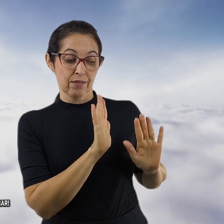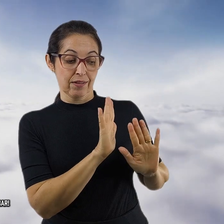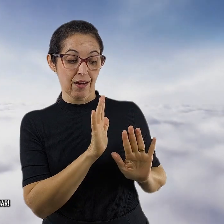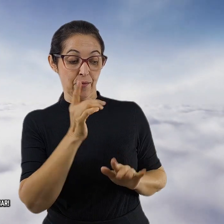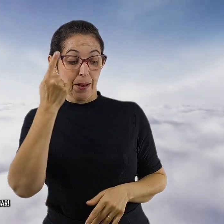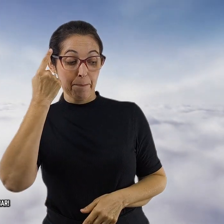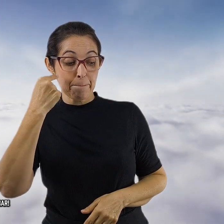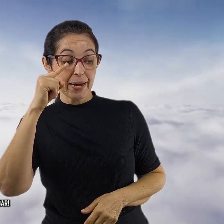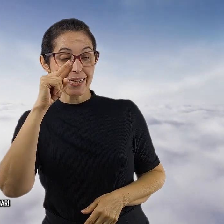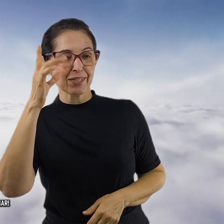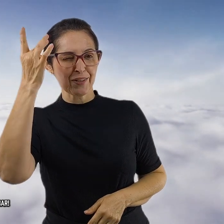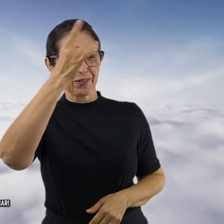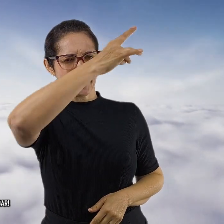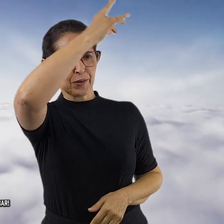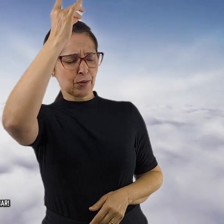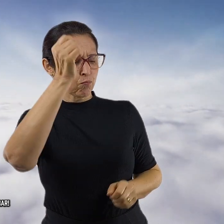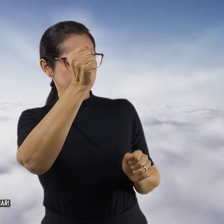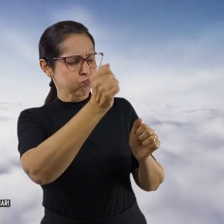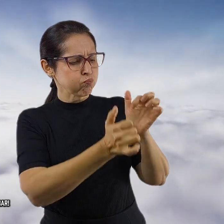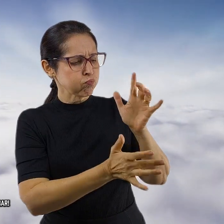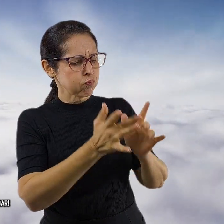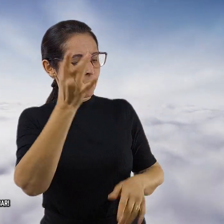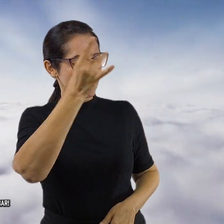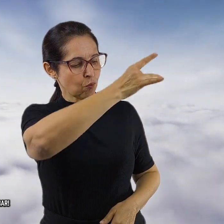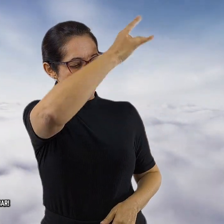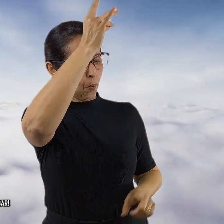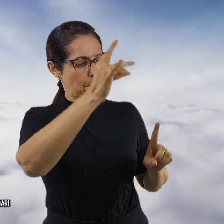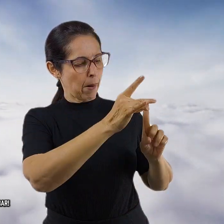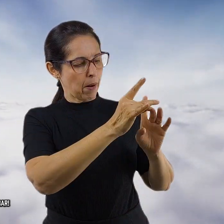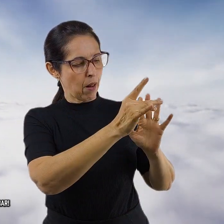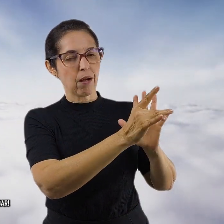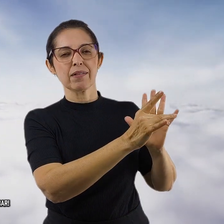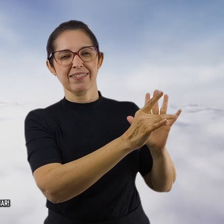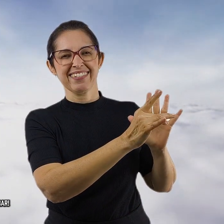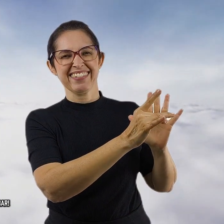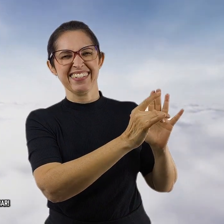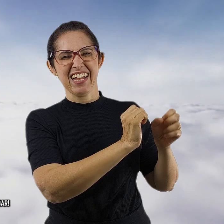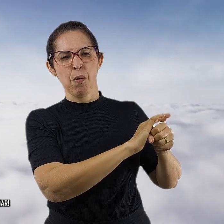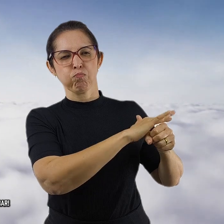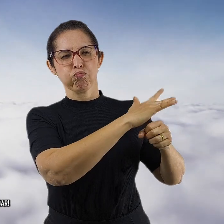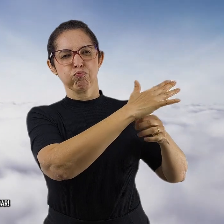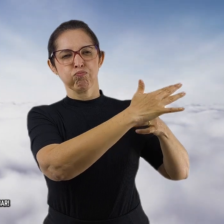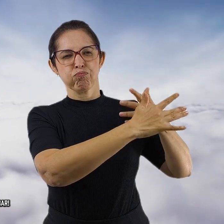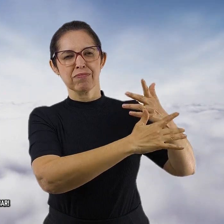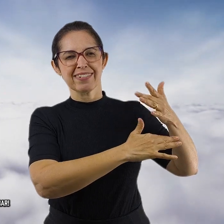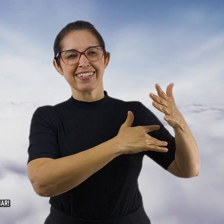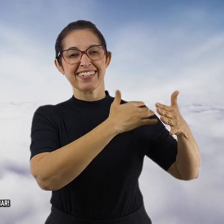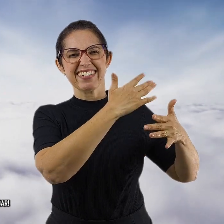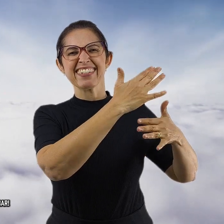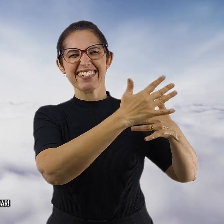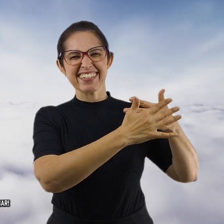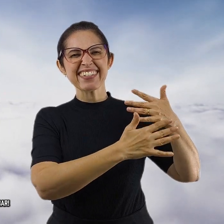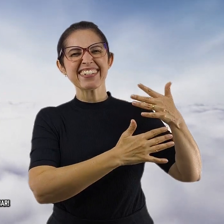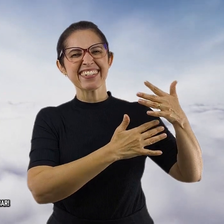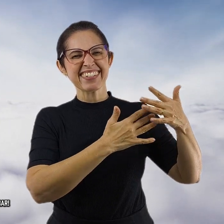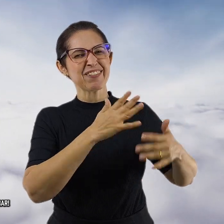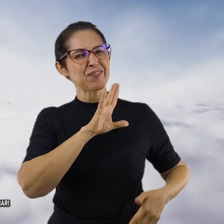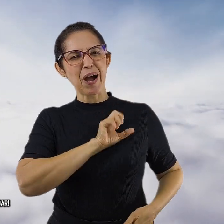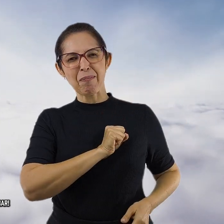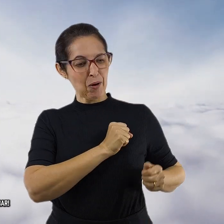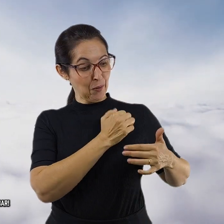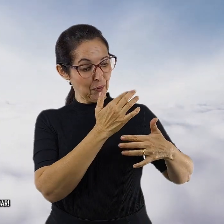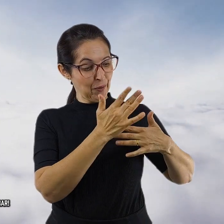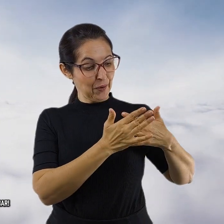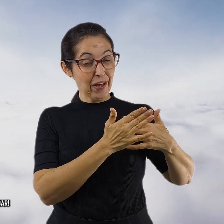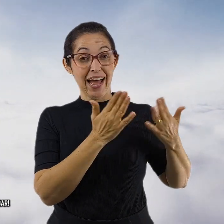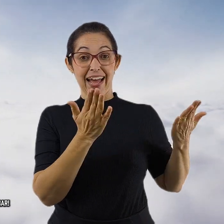Ele mandou o Espírito Santo, a igreja foi batizada com o Espírito Santo, cheia do Espírito Santo, cheia desse amor,